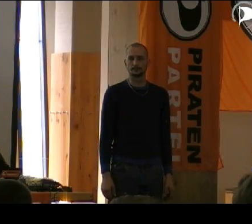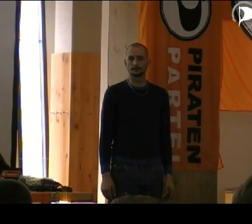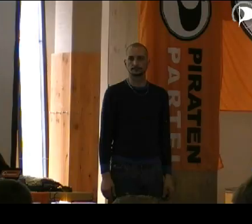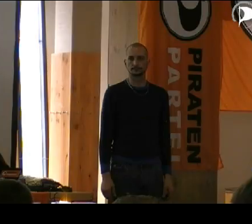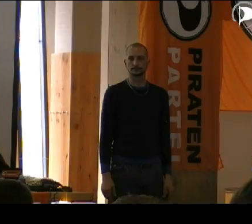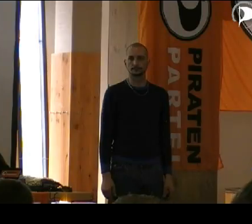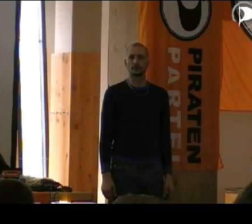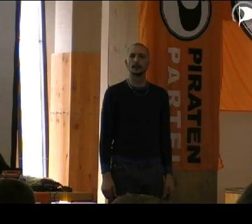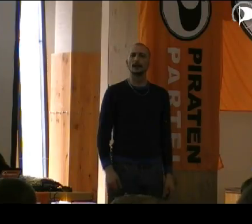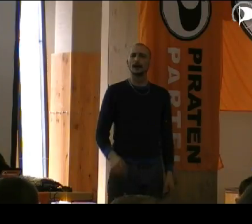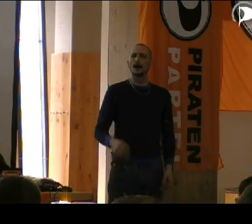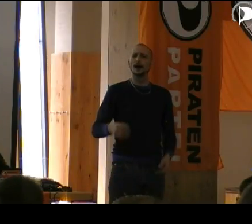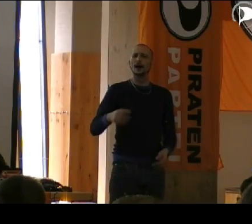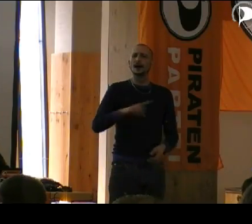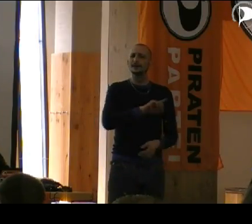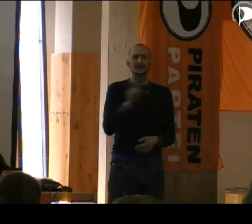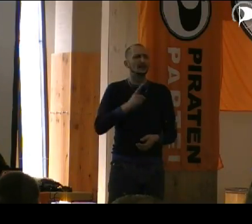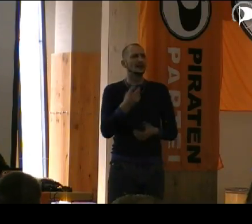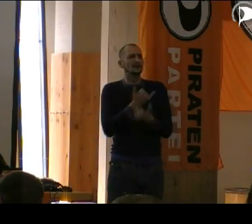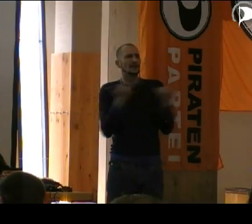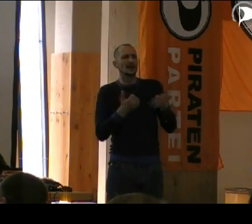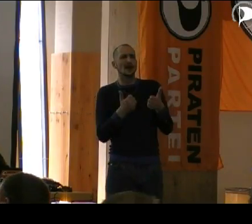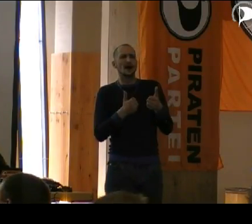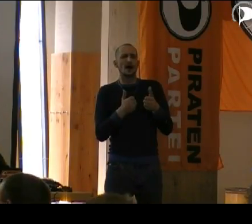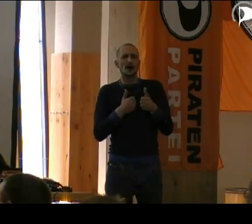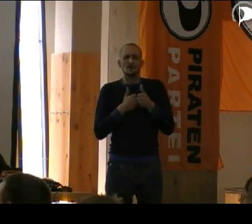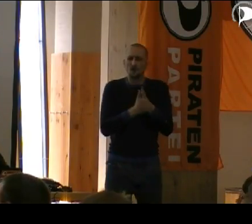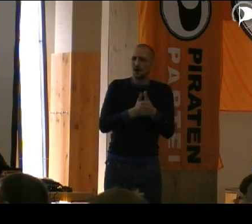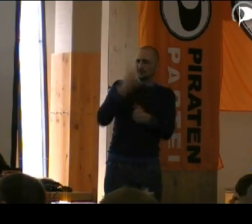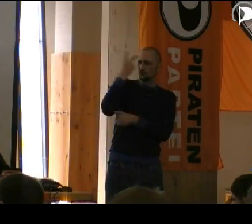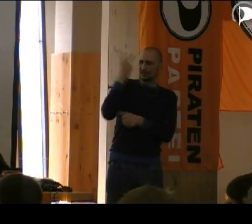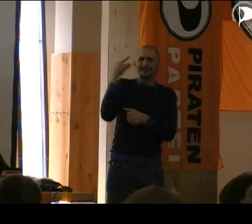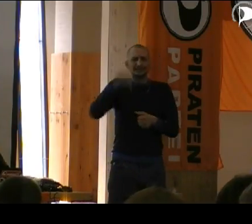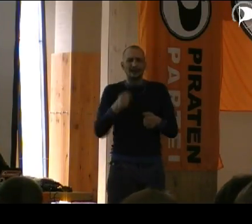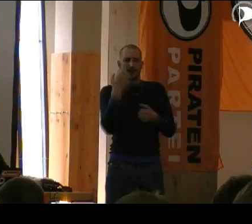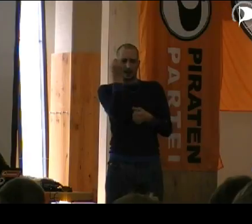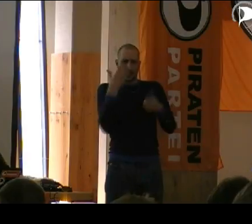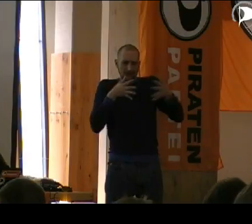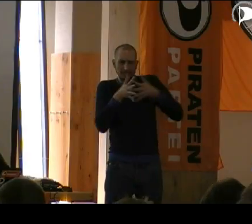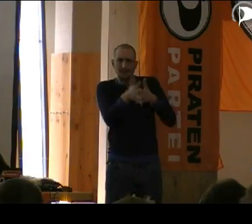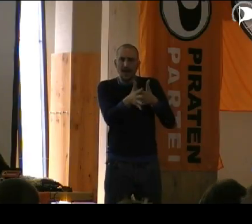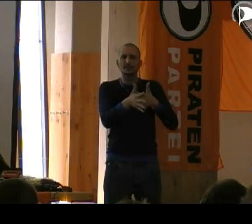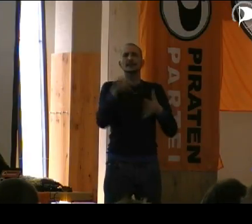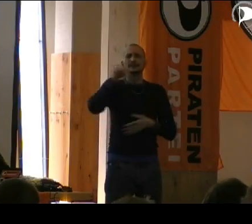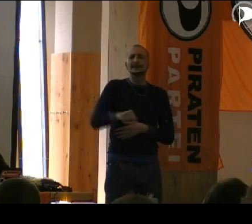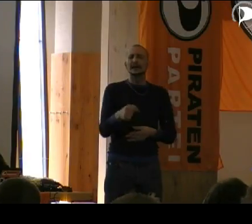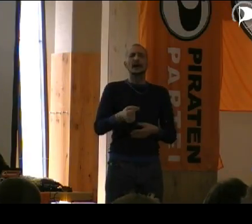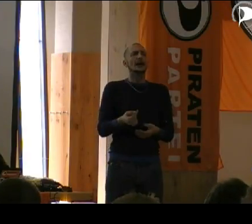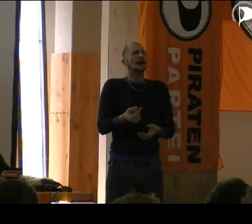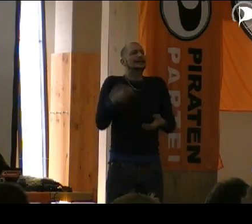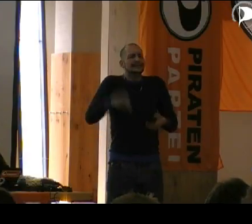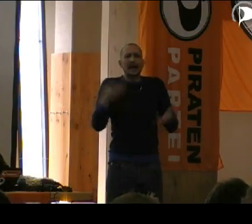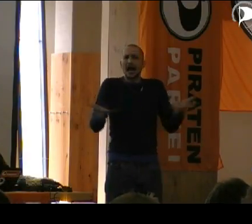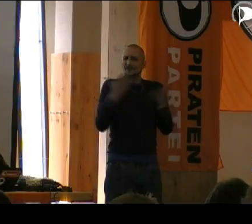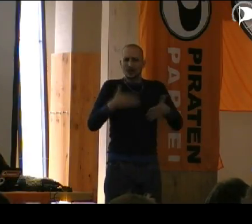es ist aber noch nichts mehr mit nachvollziehbaren abstimmung zu tun das eigentlich sein ganzes zukunft das ist ganz schlicht in der greifen